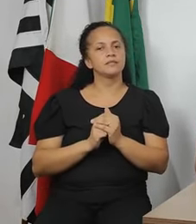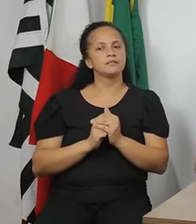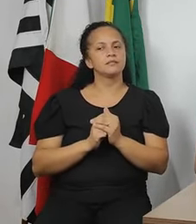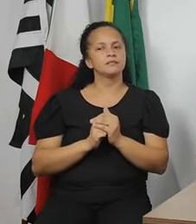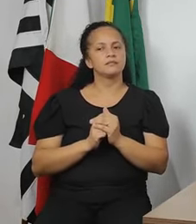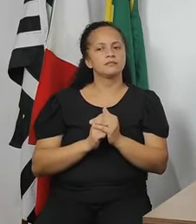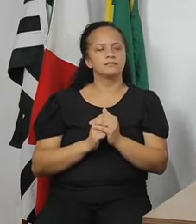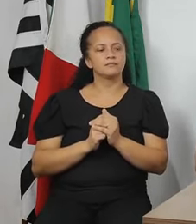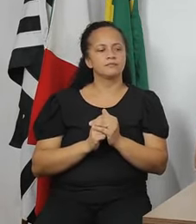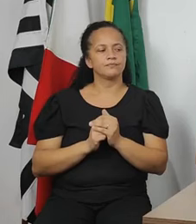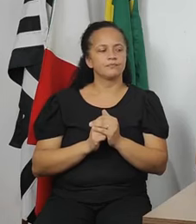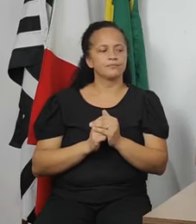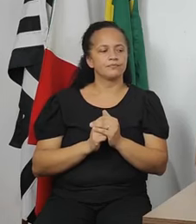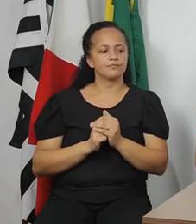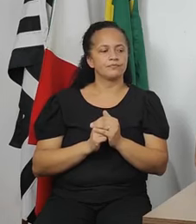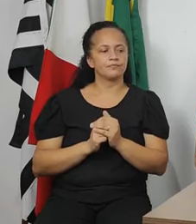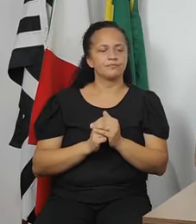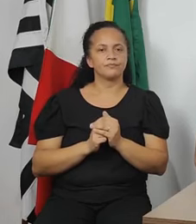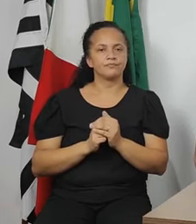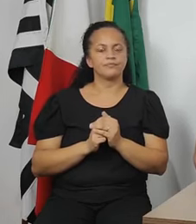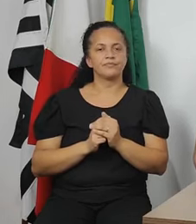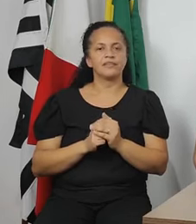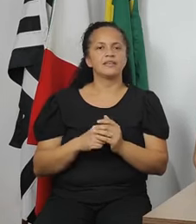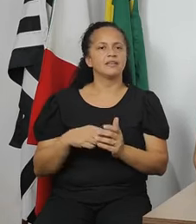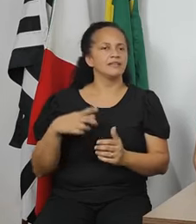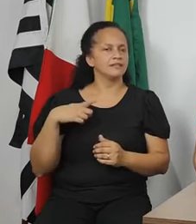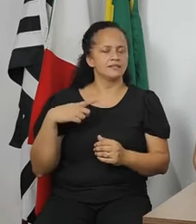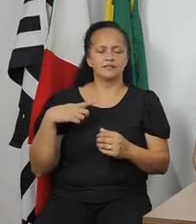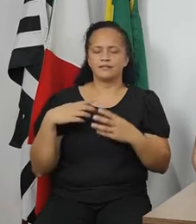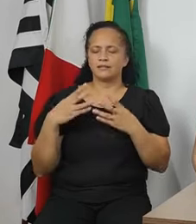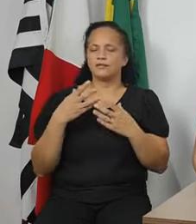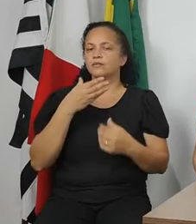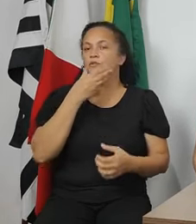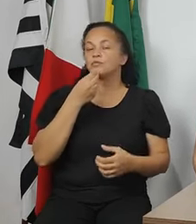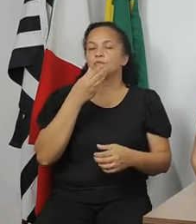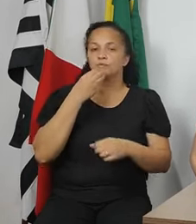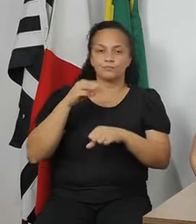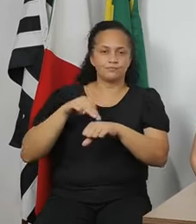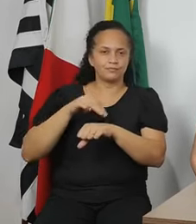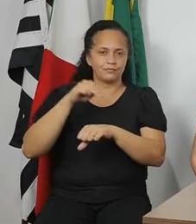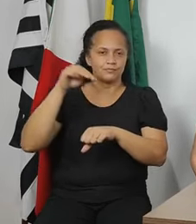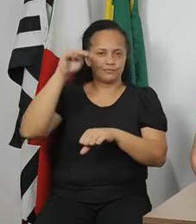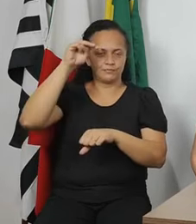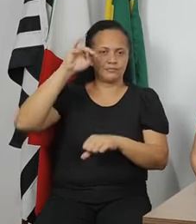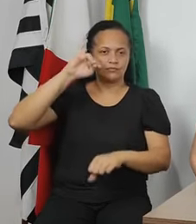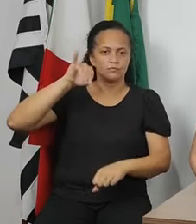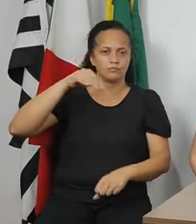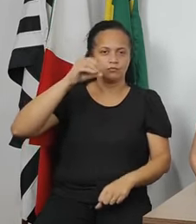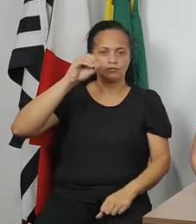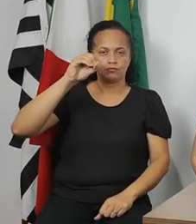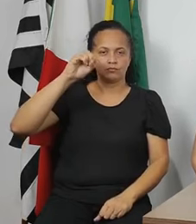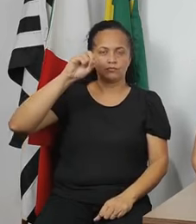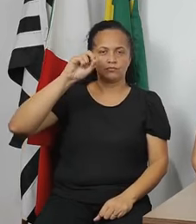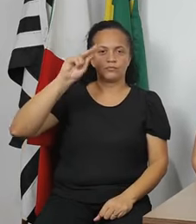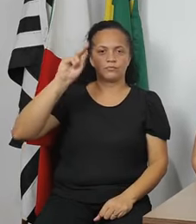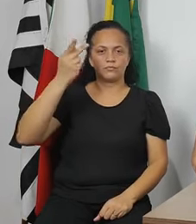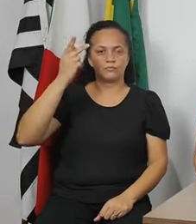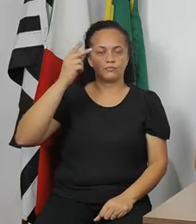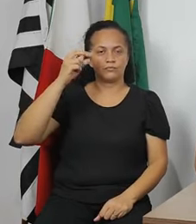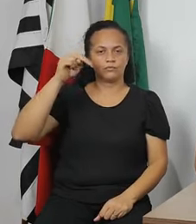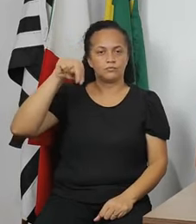um dos grandes missionários que já surgiu nessa terra, né, John Wesley, falava assim